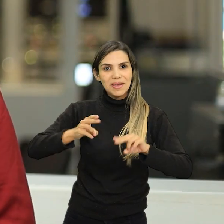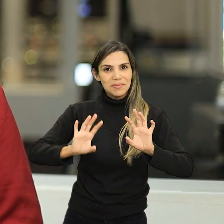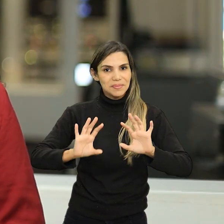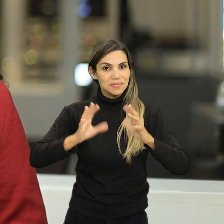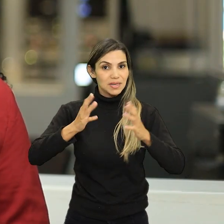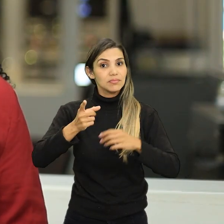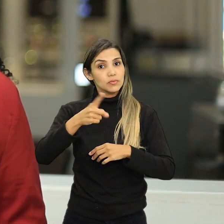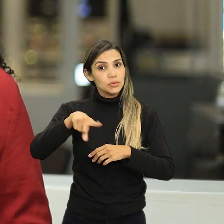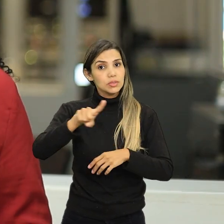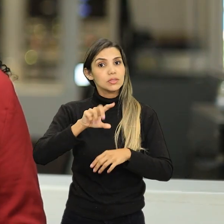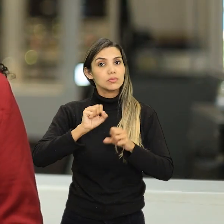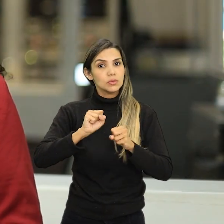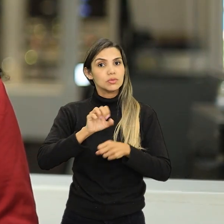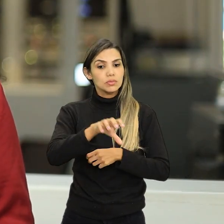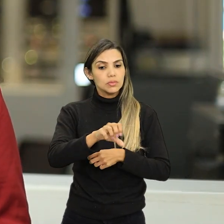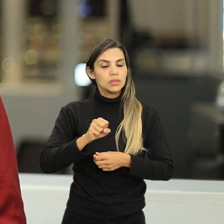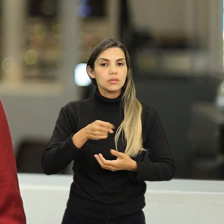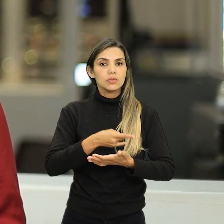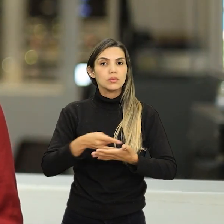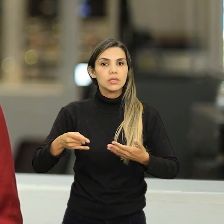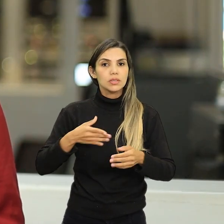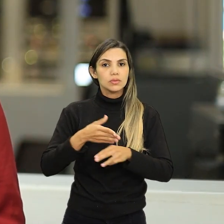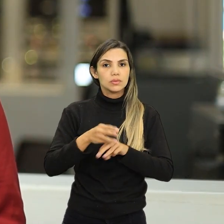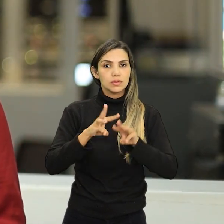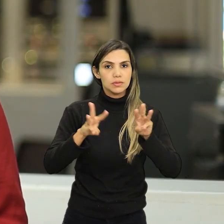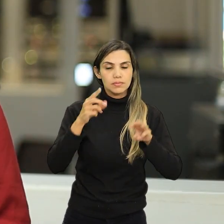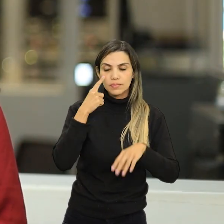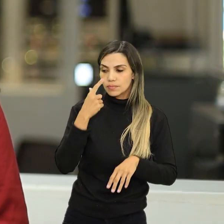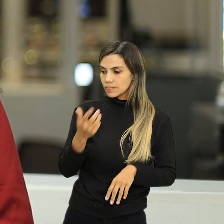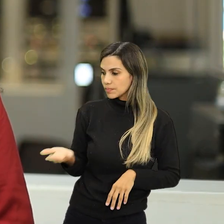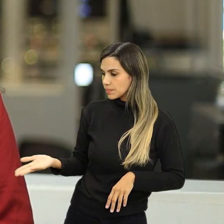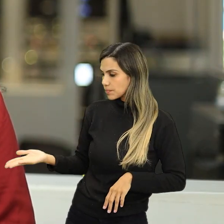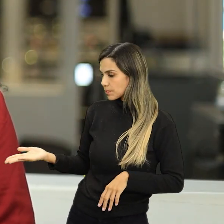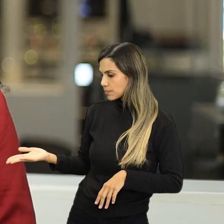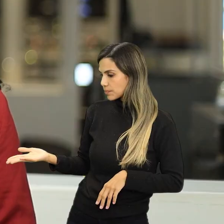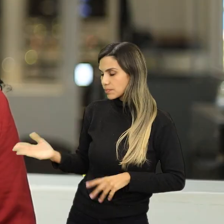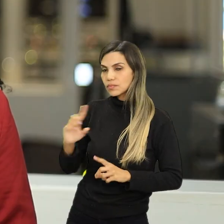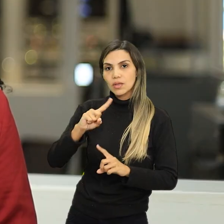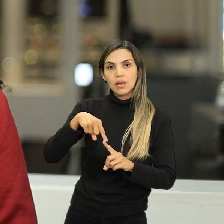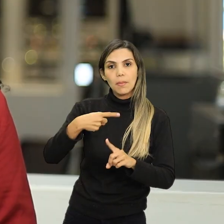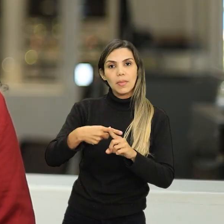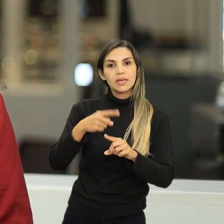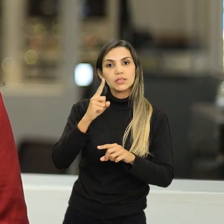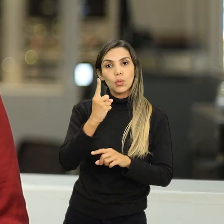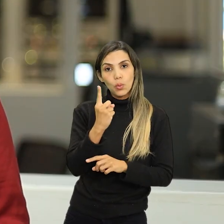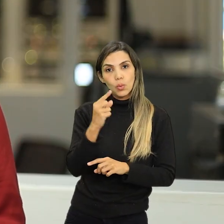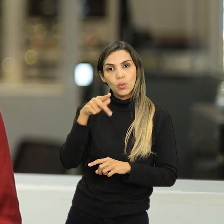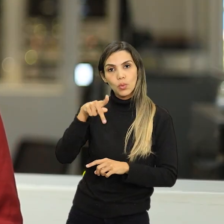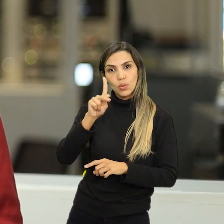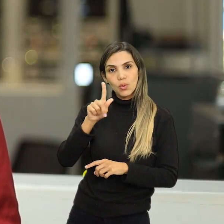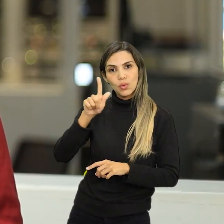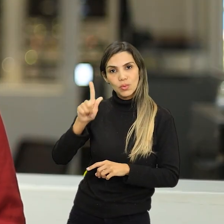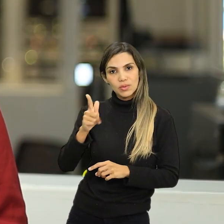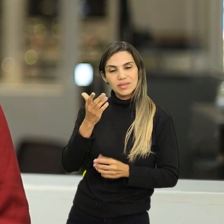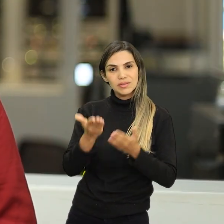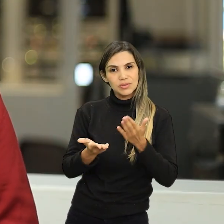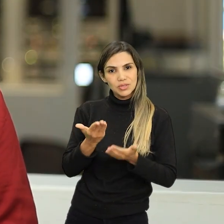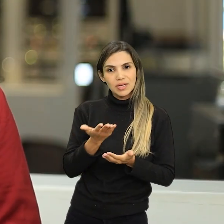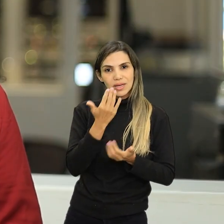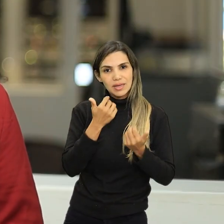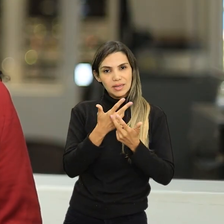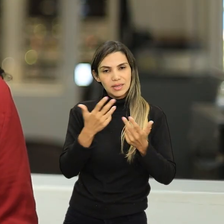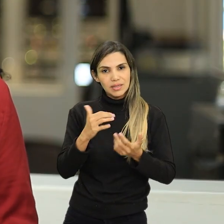podem ser retirados pelo site que está aparecendo na tela e são válidos mediante a doação de 1 quilo de alimento